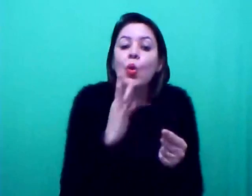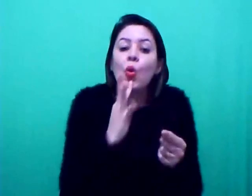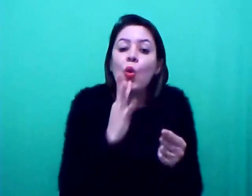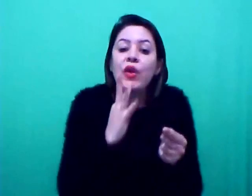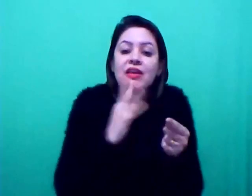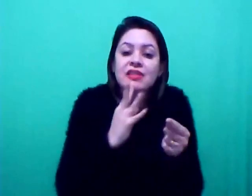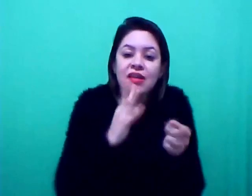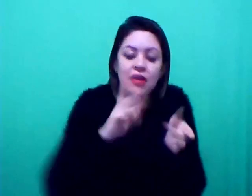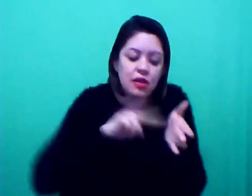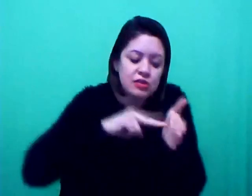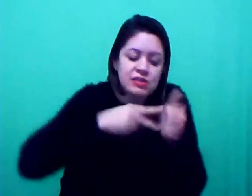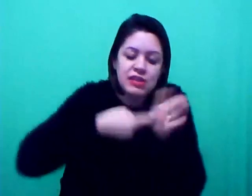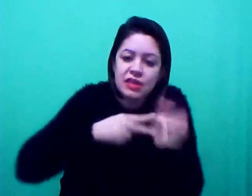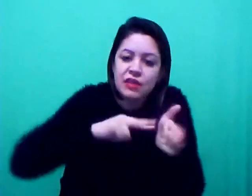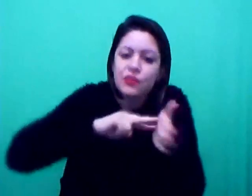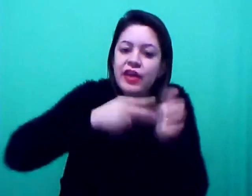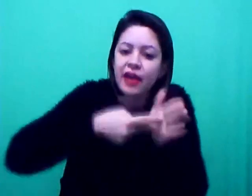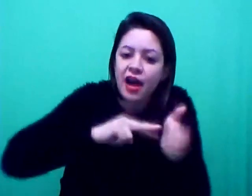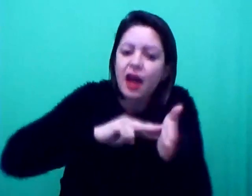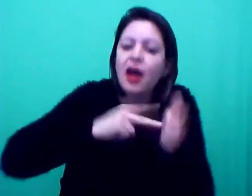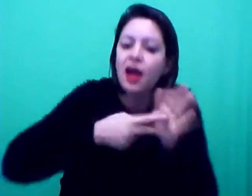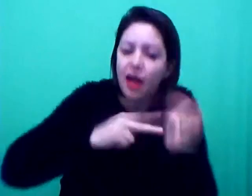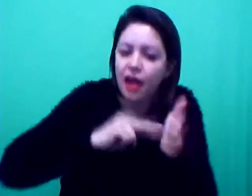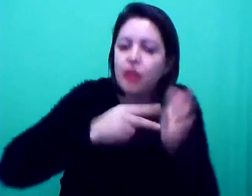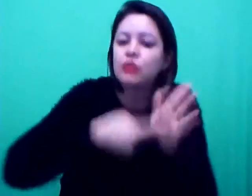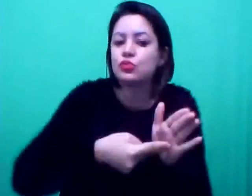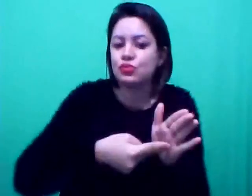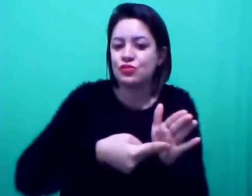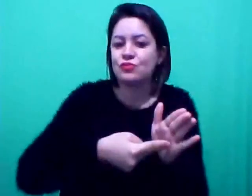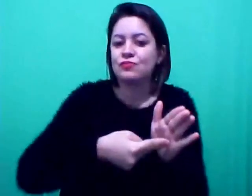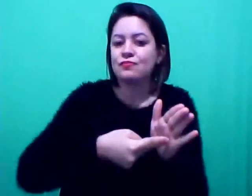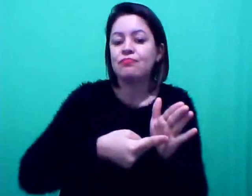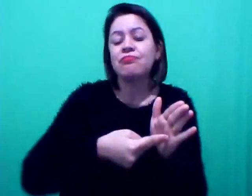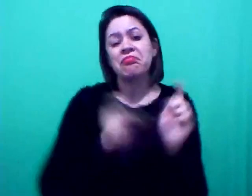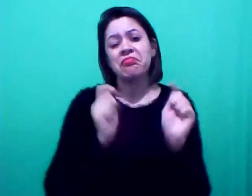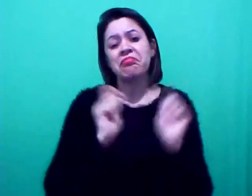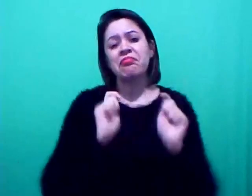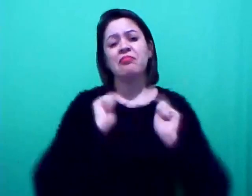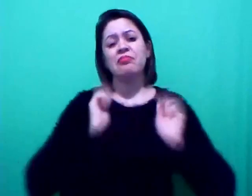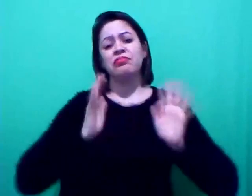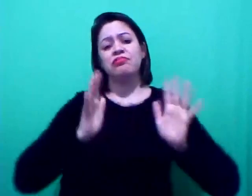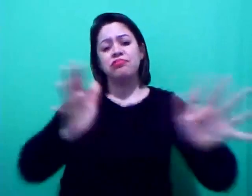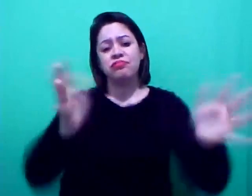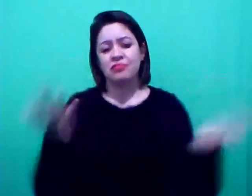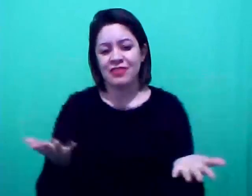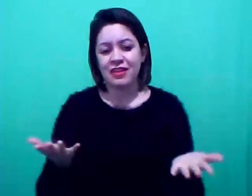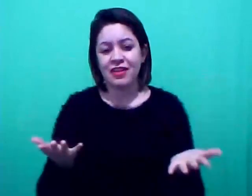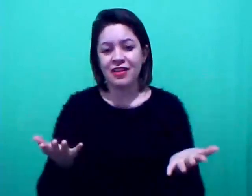adaptações necessárias, conhecer a letra, conhecer o significado da música, aí eu vou conseguir ter